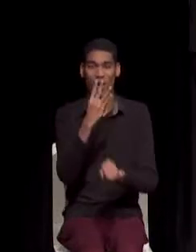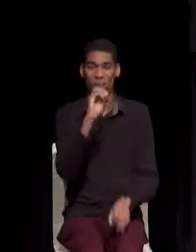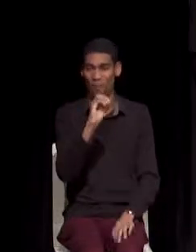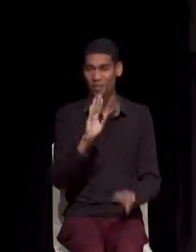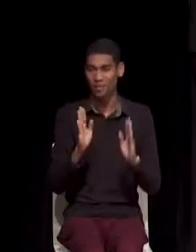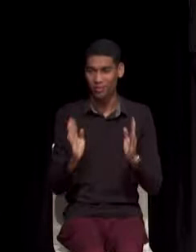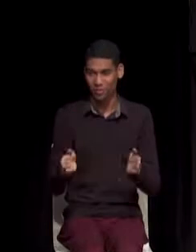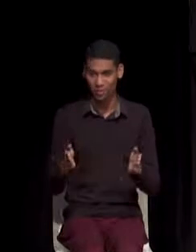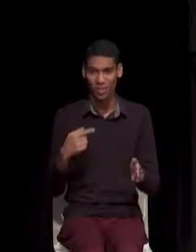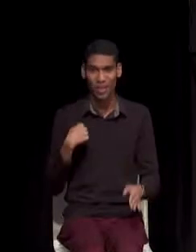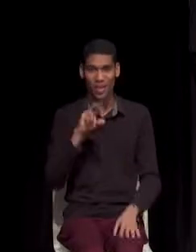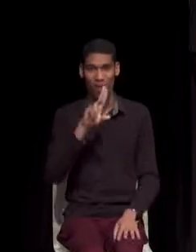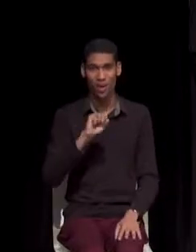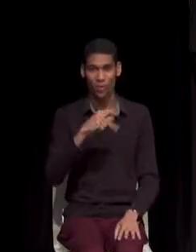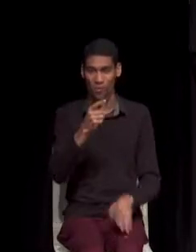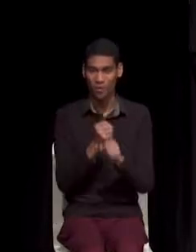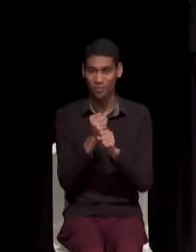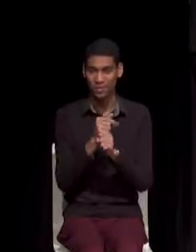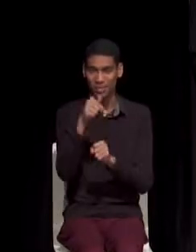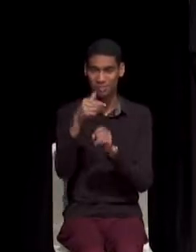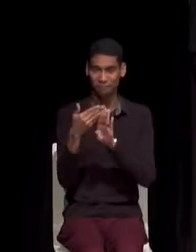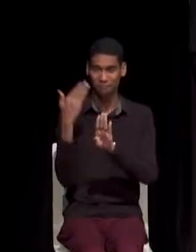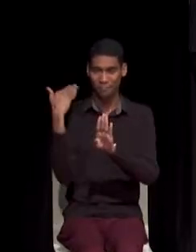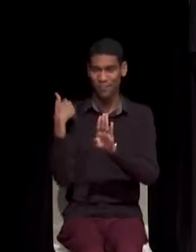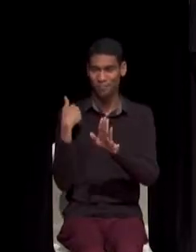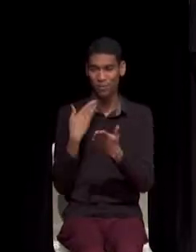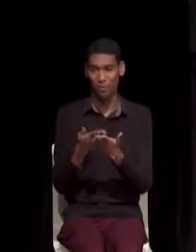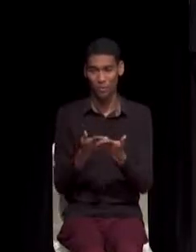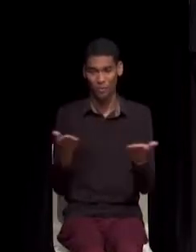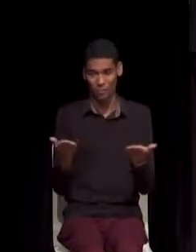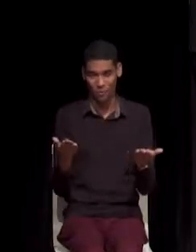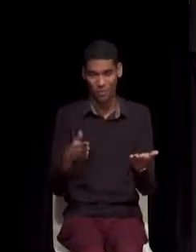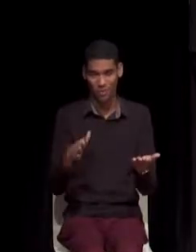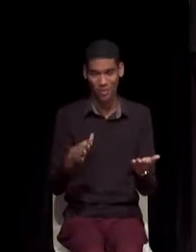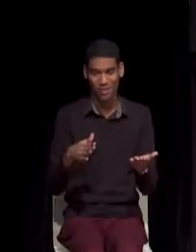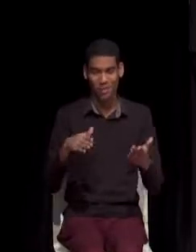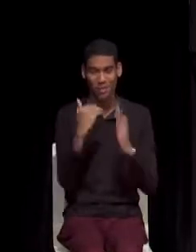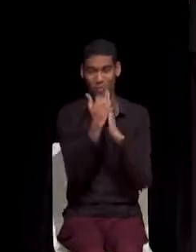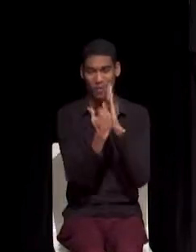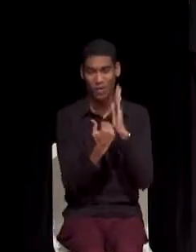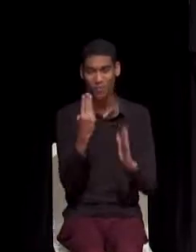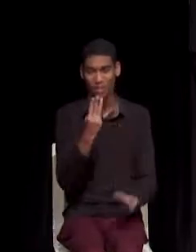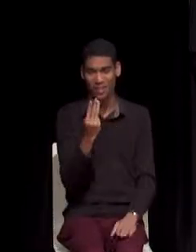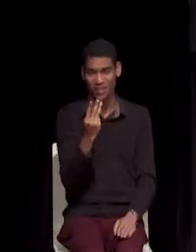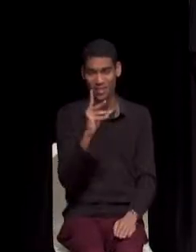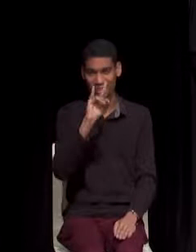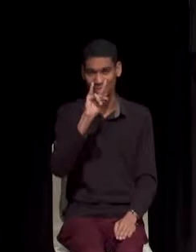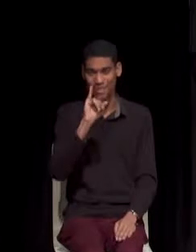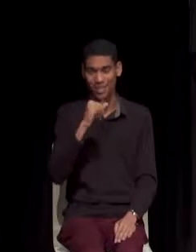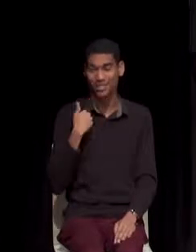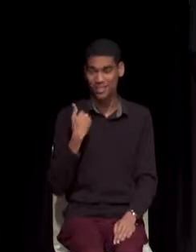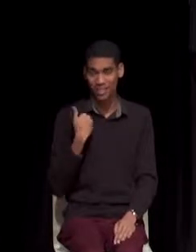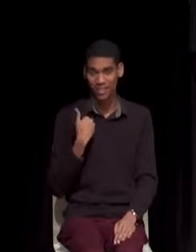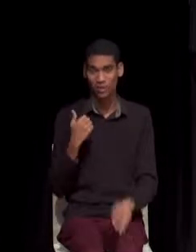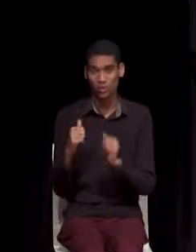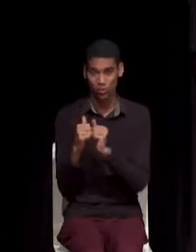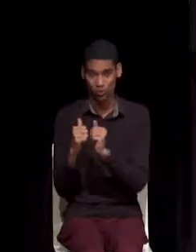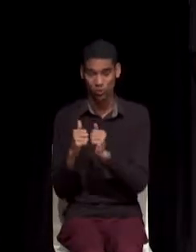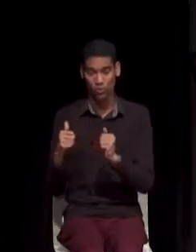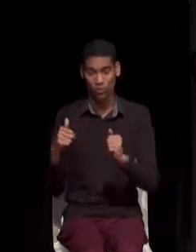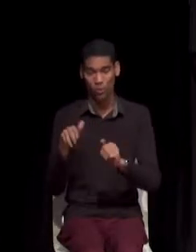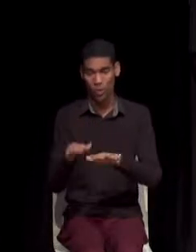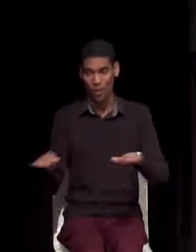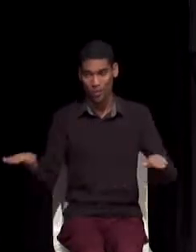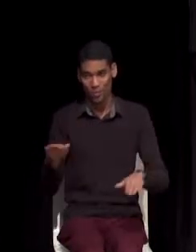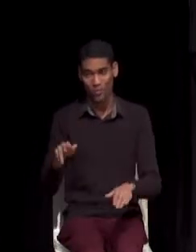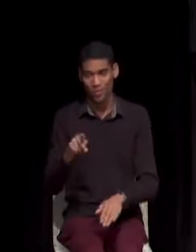brasileiros. E estudei na USP nos últimos 7 anos, no programa da terceira idade, e fui aluno da professora Dilma, e junto com ela criamos